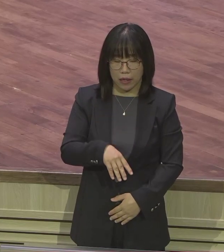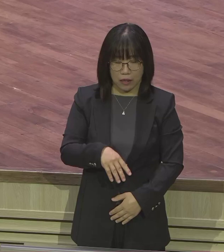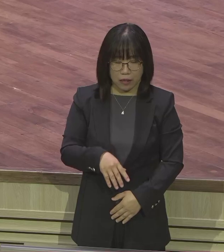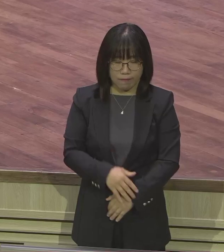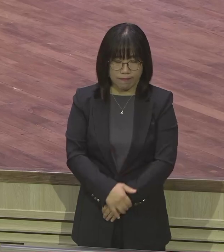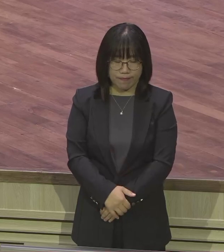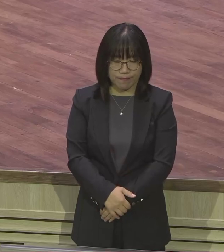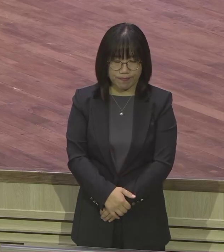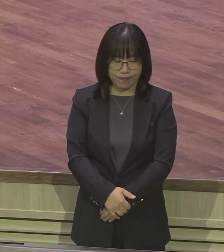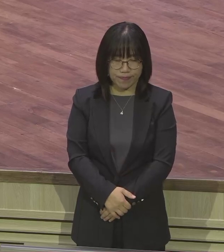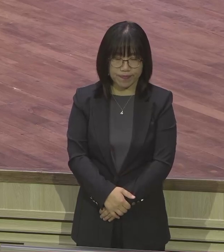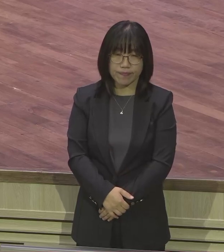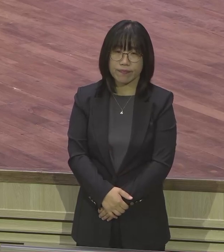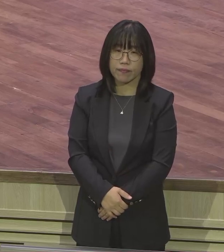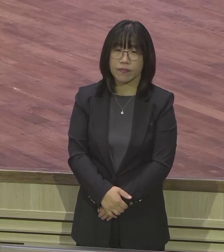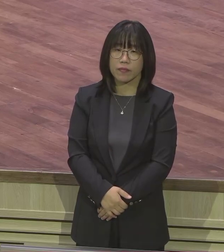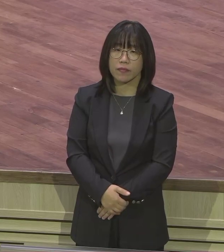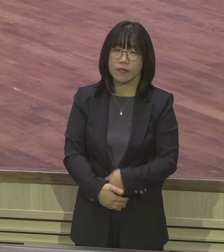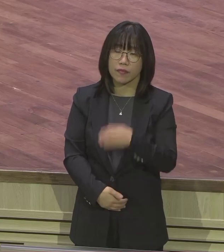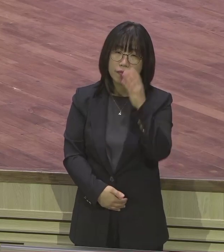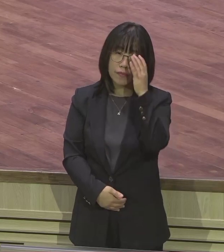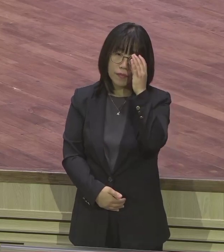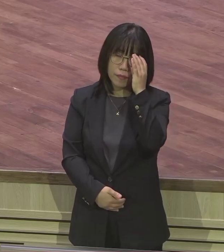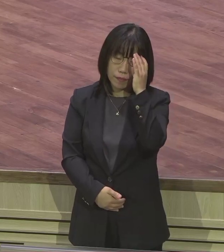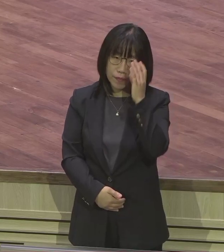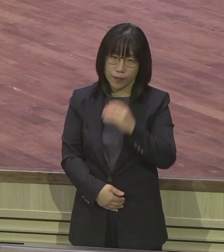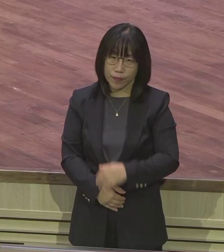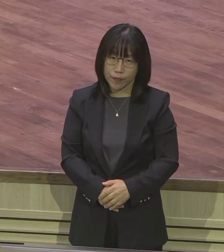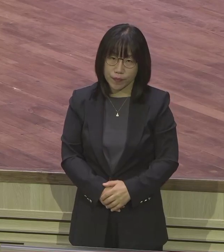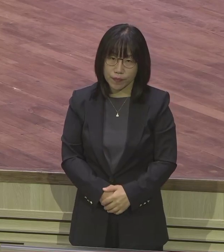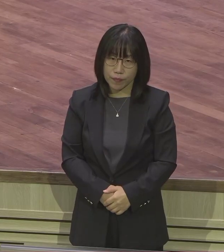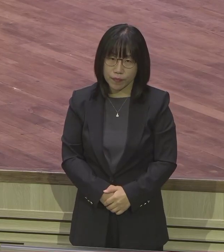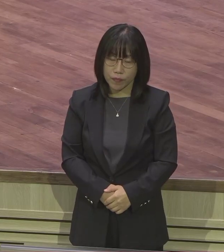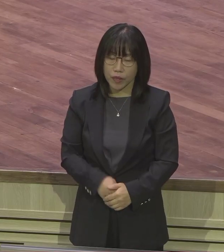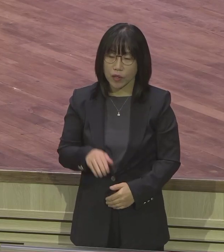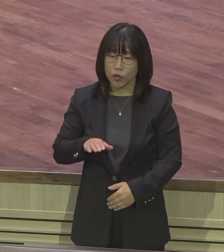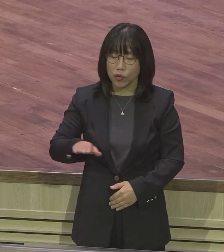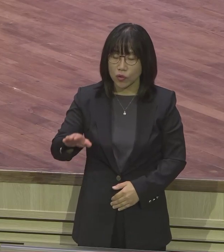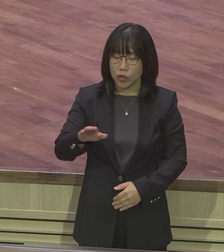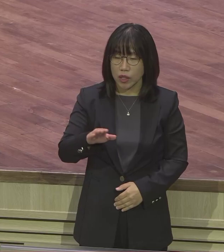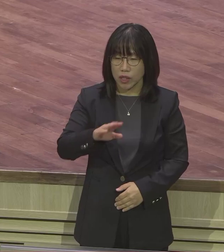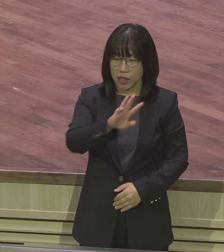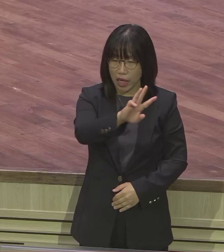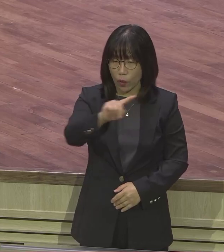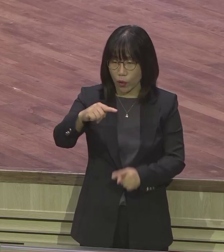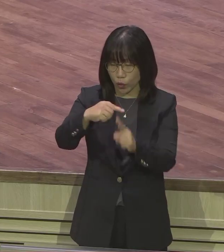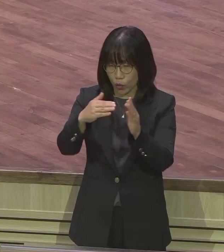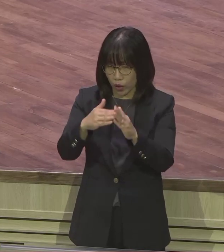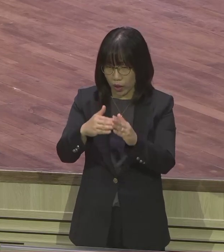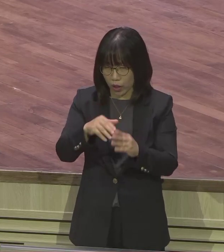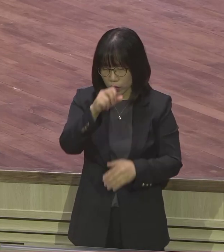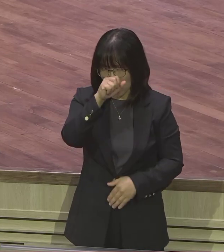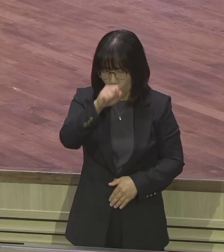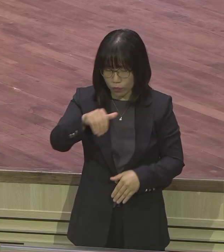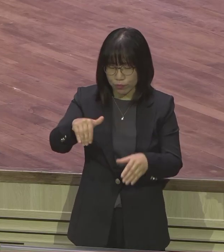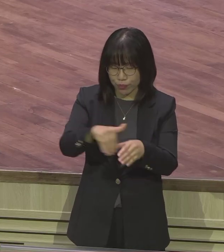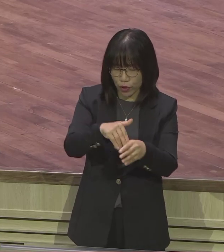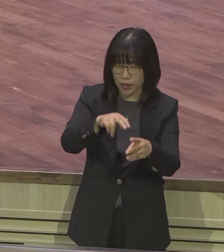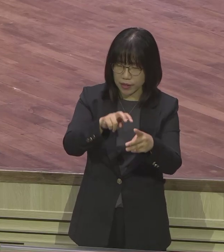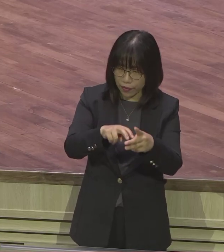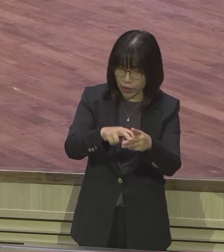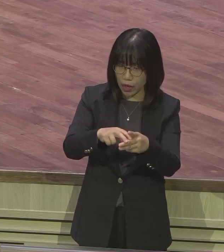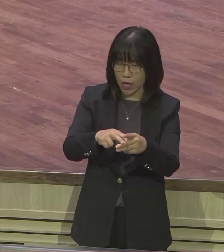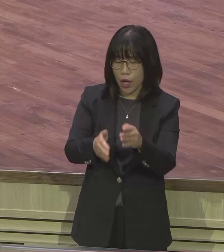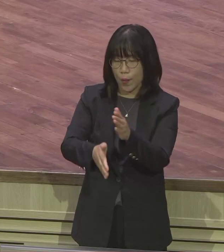그랬다고. 하나님 왜 이렇게 하나님 우리 수준에 능가하는 이 문화센터를 주고 본당 주었냐 말이에요. 눈치